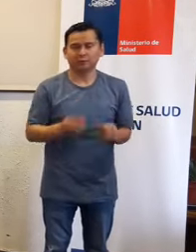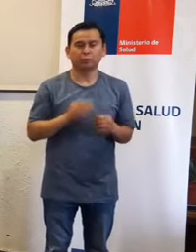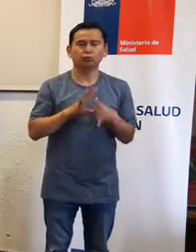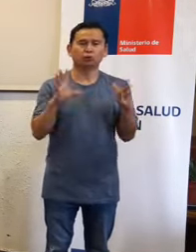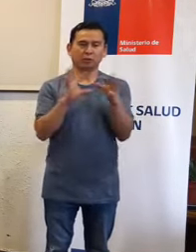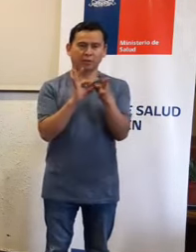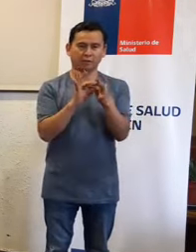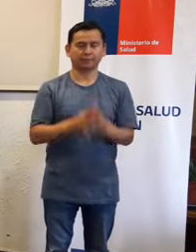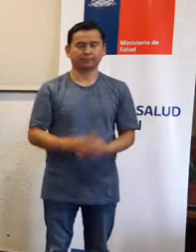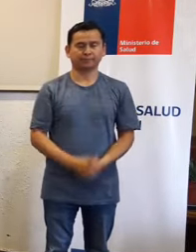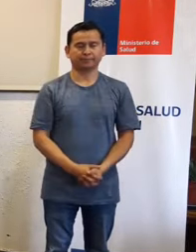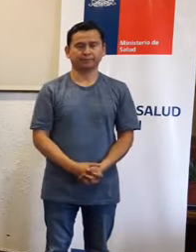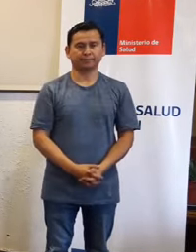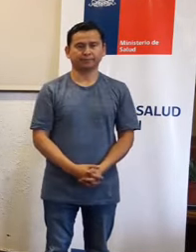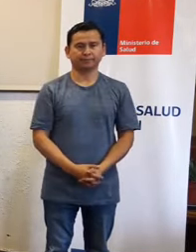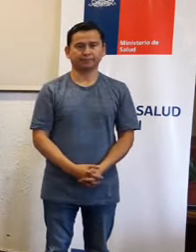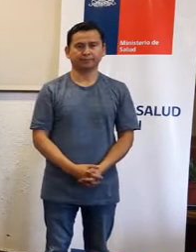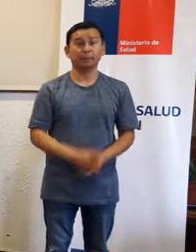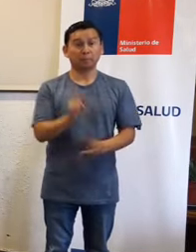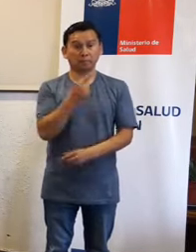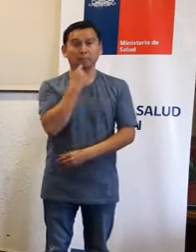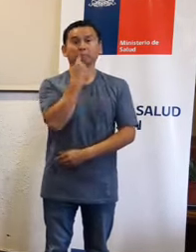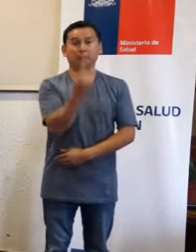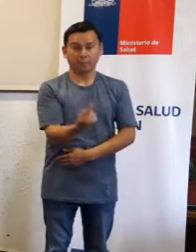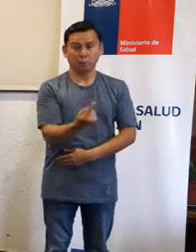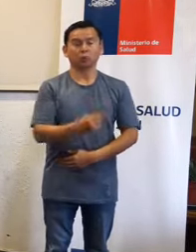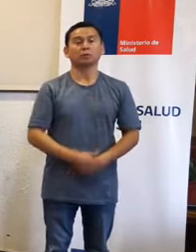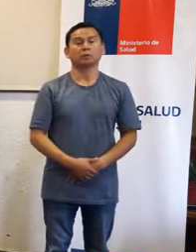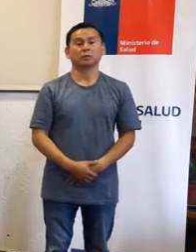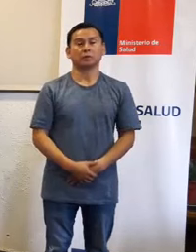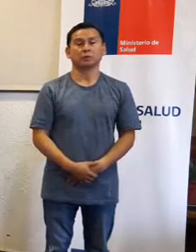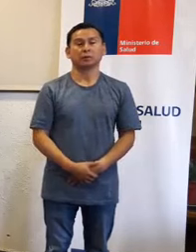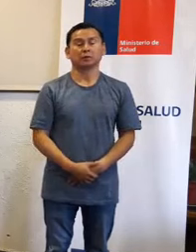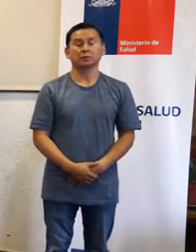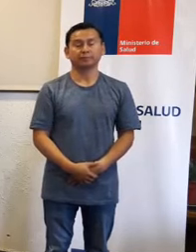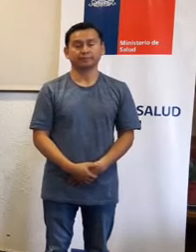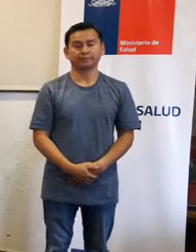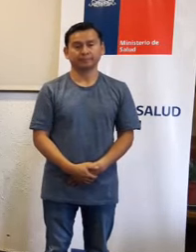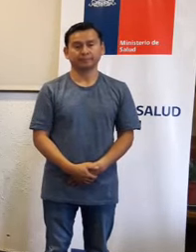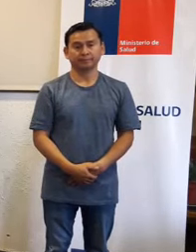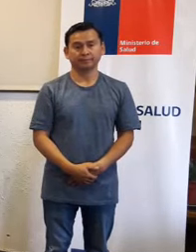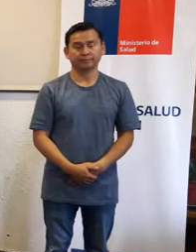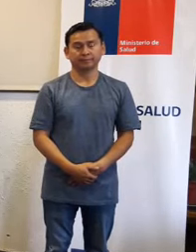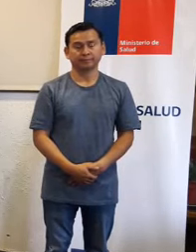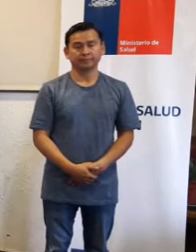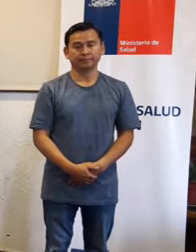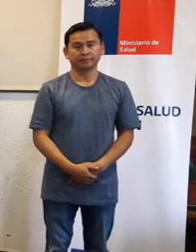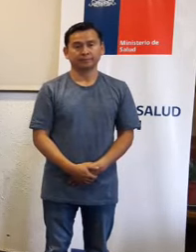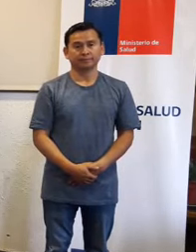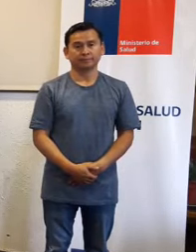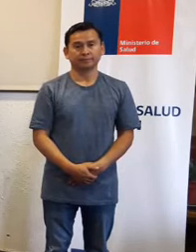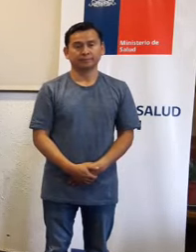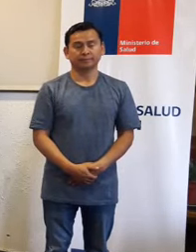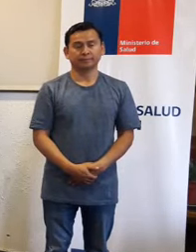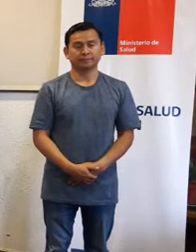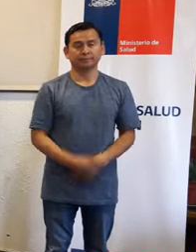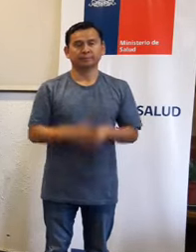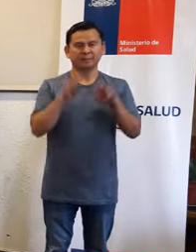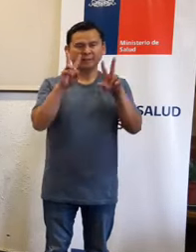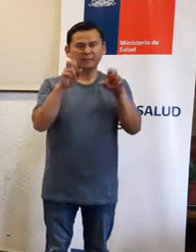gracias. Intendente, tenemos preguntas de la prensa. Ignacio Figueroa de Radio Santa María le consulta sobre la